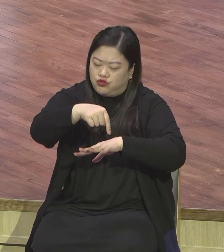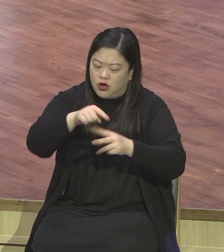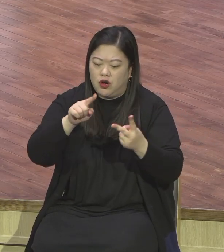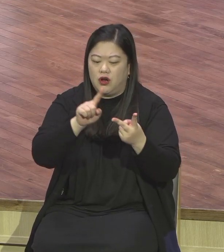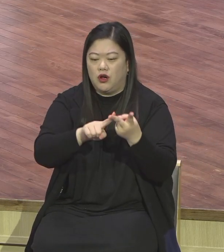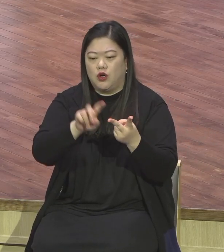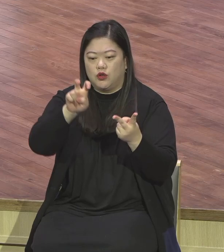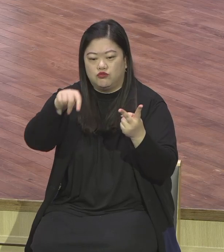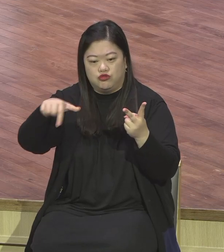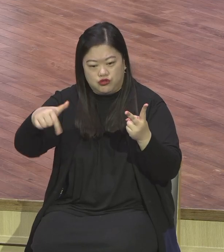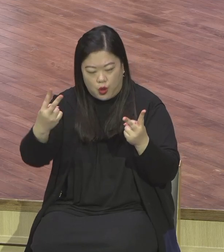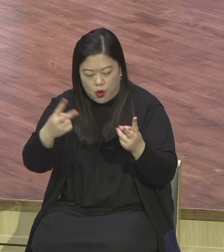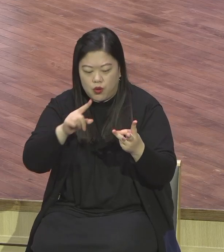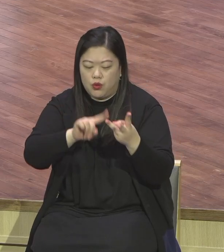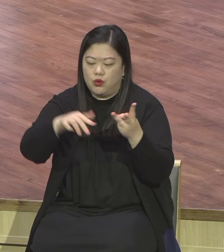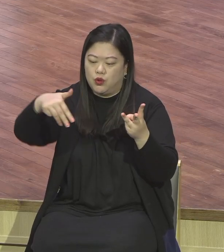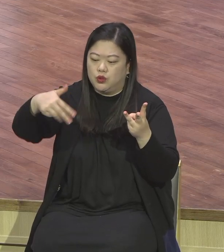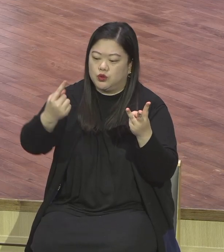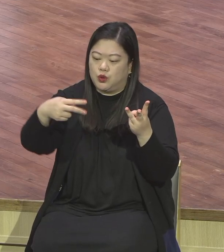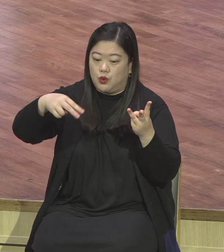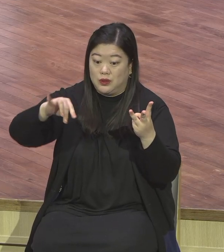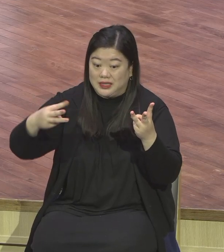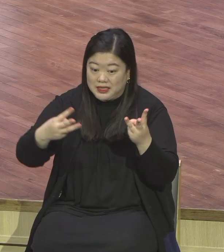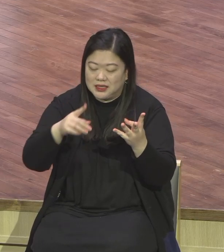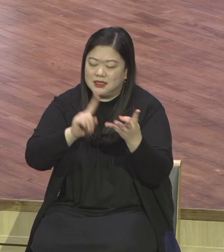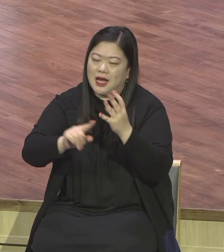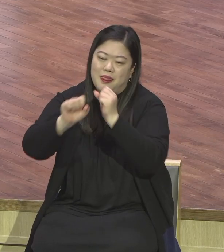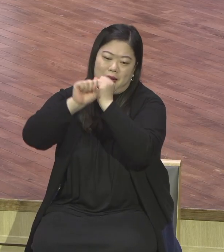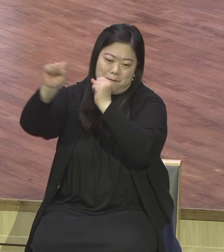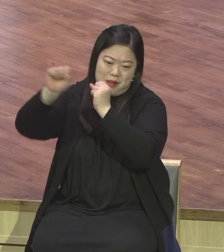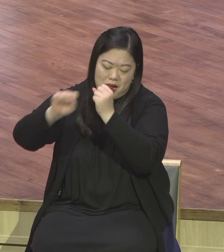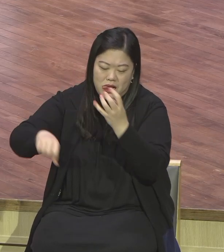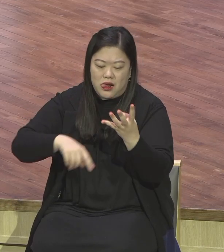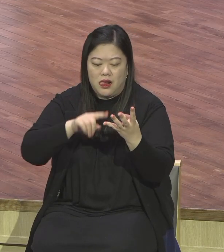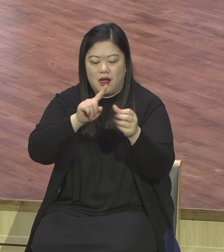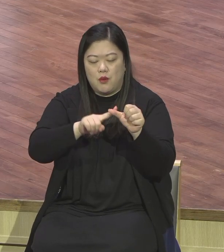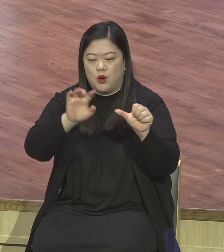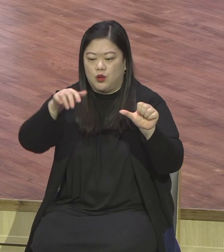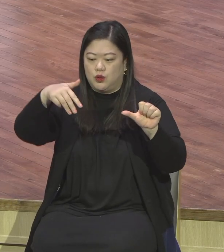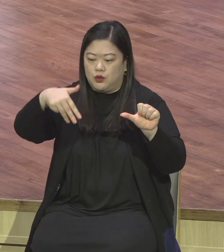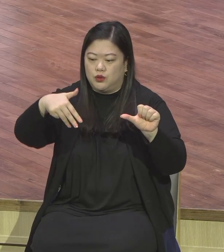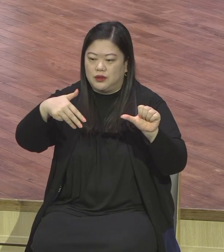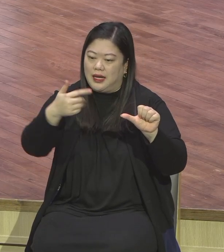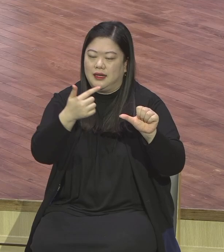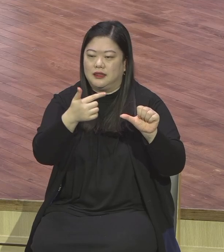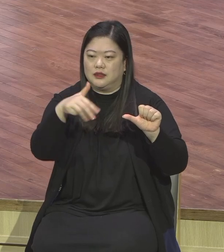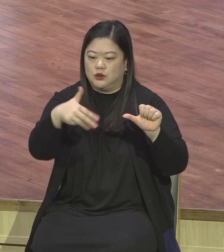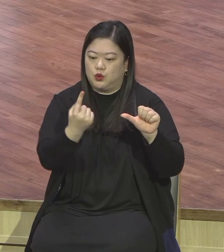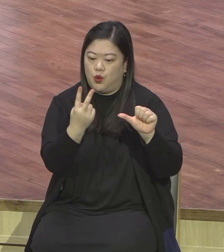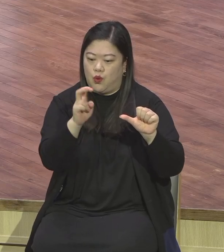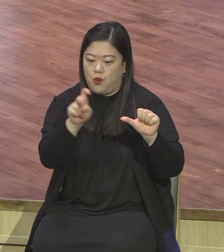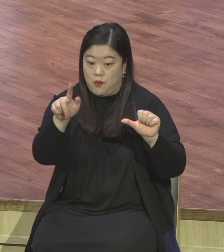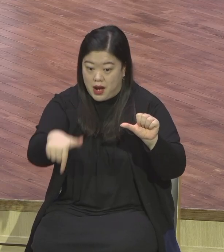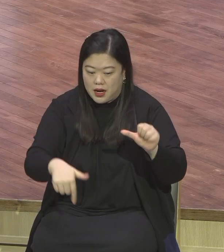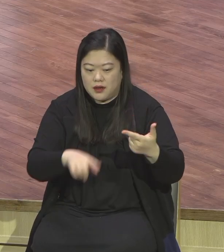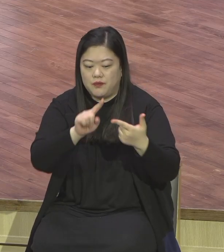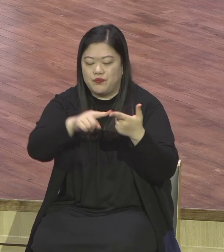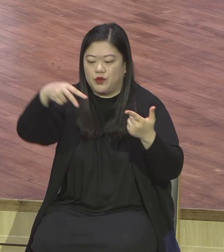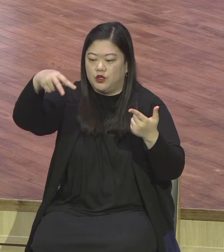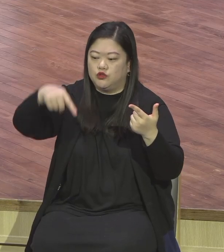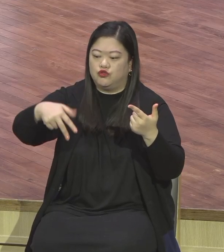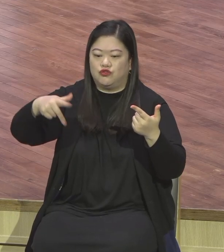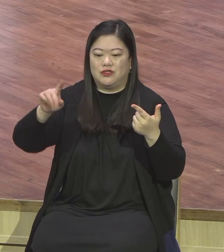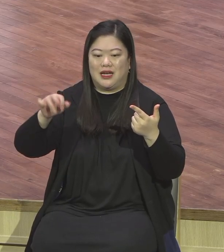무교절, 초실절, 오순절, 나팔절, 초막절, 또 수전절 이 1년 동안 그렇게